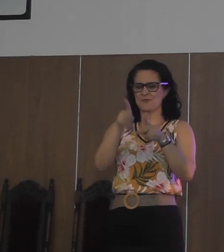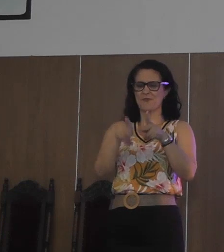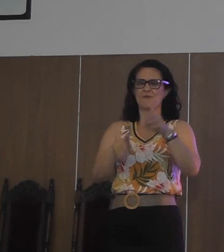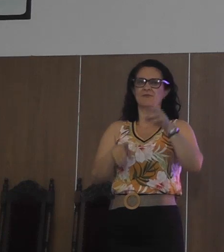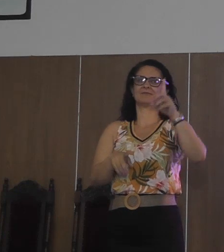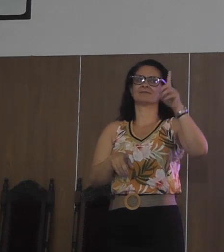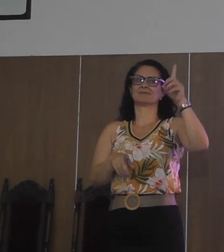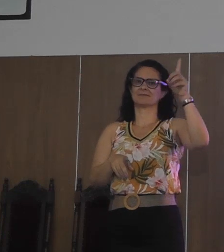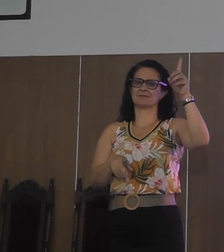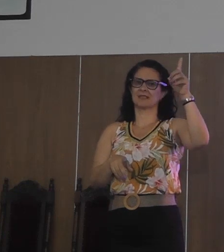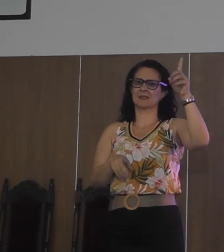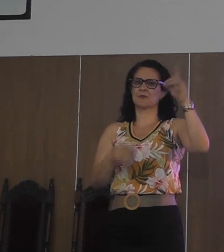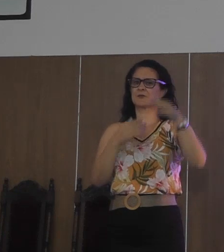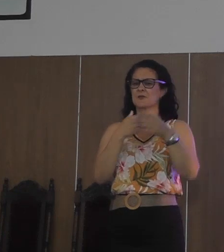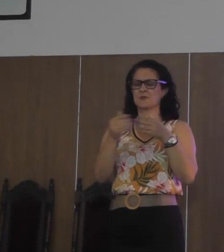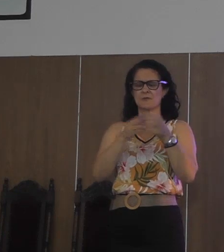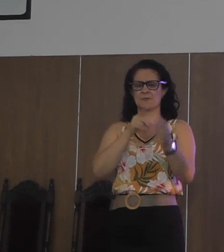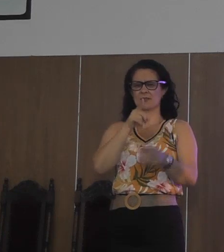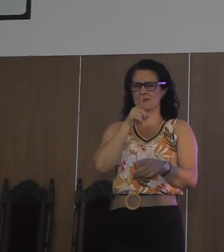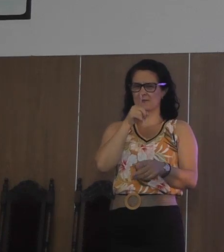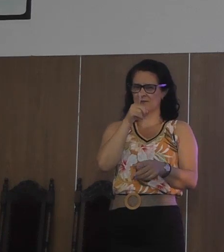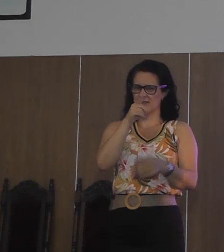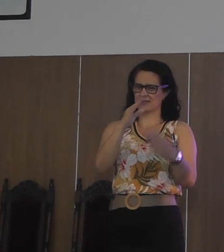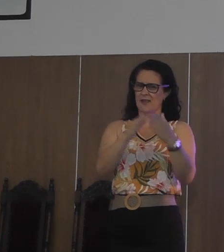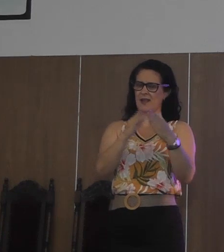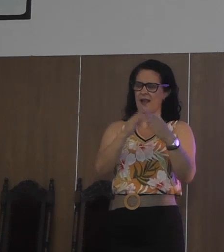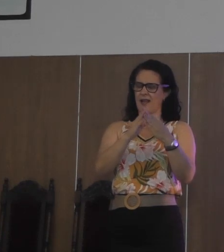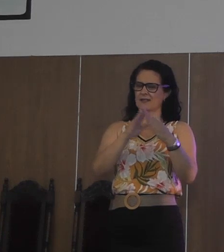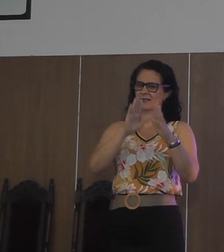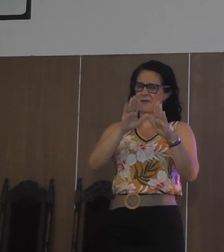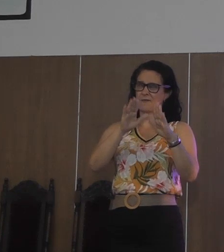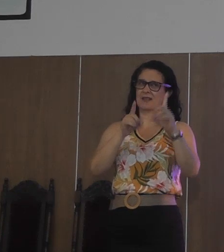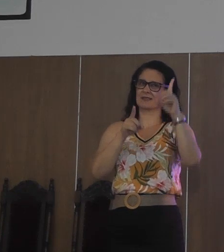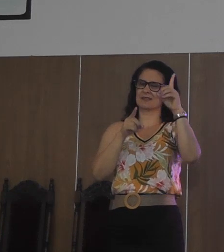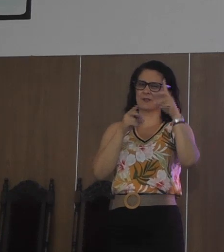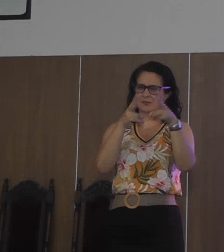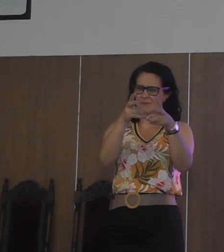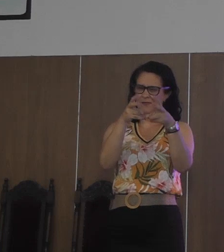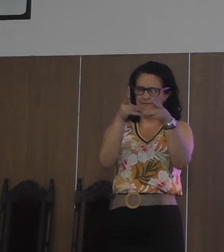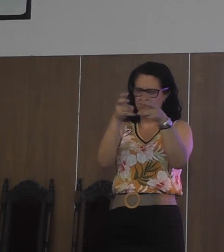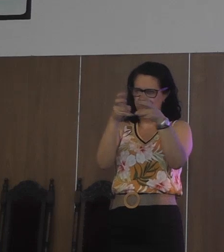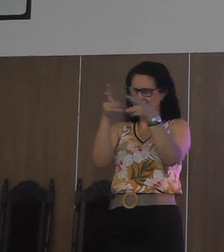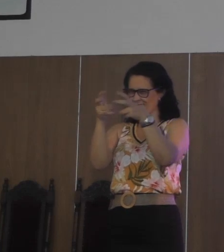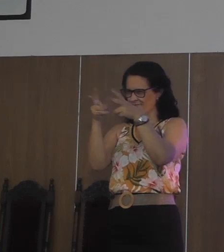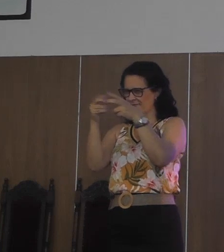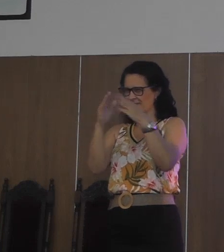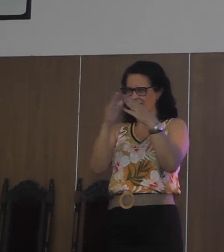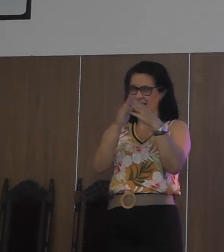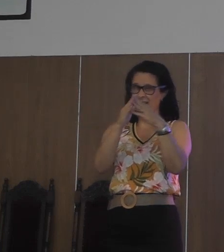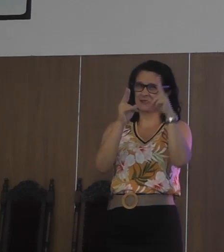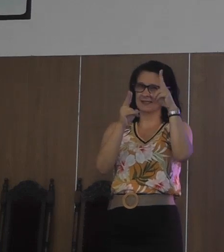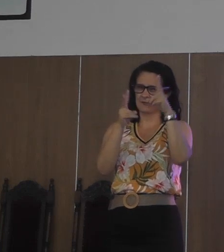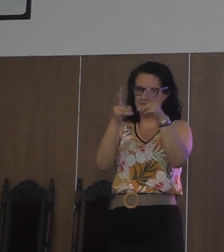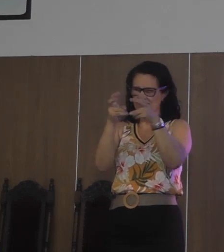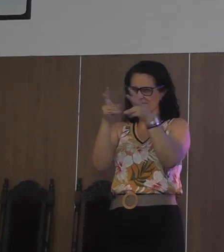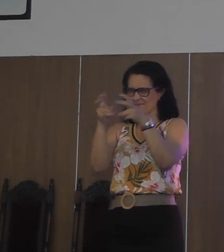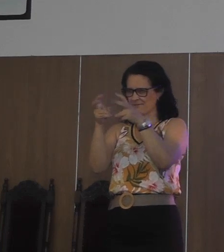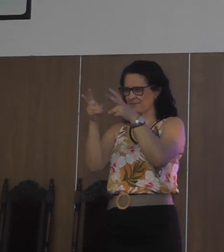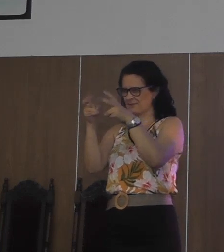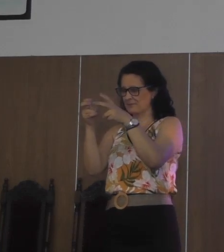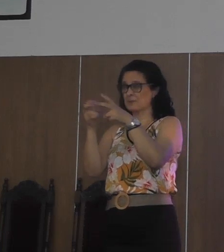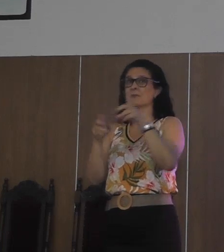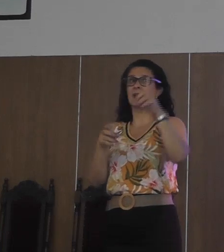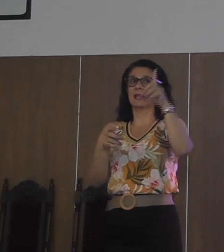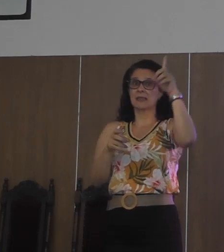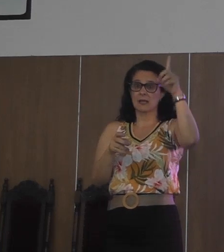aqui nesse momento que vai impedir a sua adoração de chegar aos céus. O nosso Deus está aqui e eu tenho a plena convicção